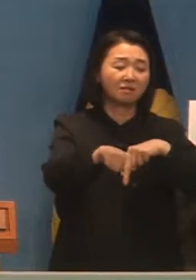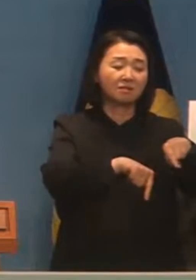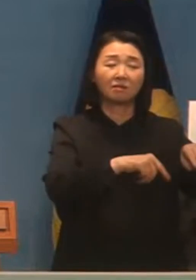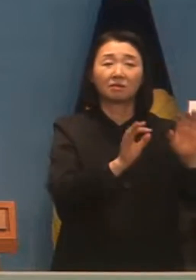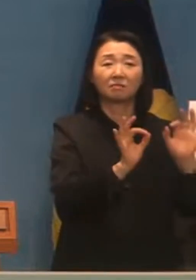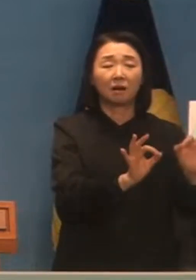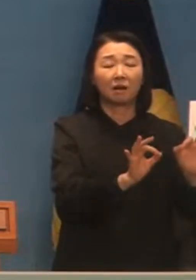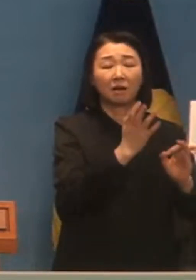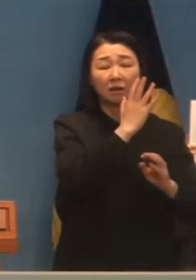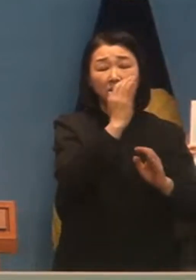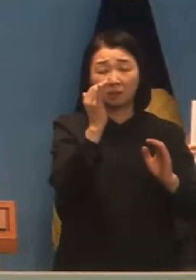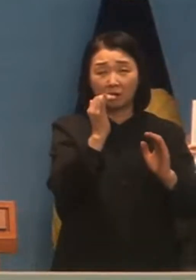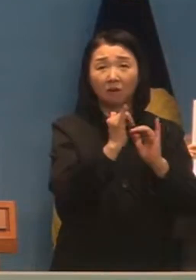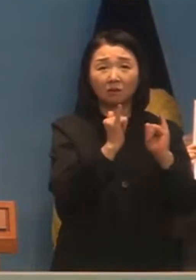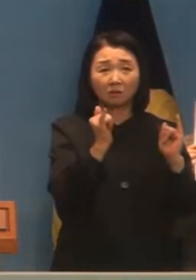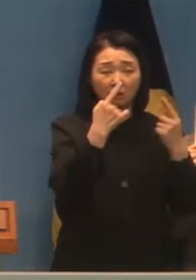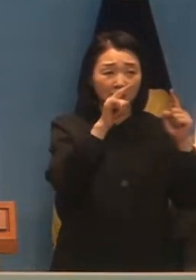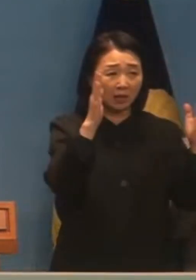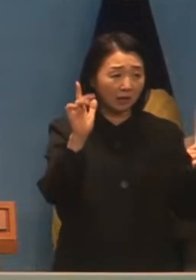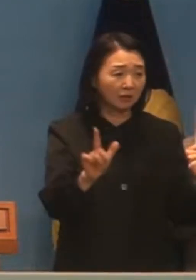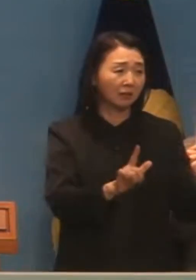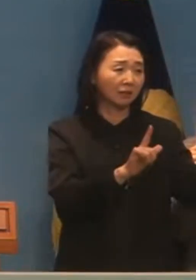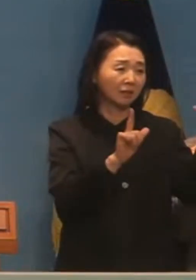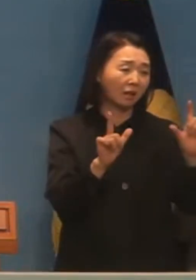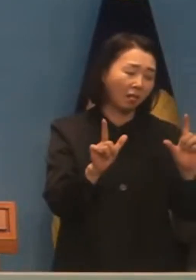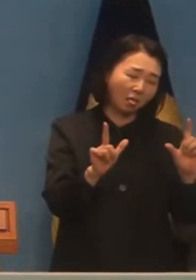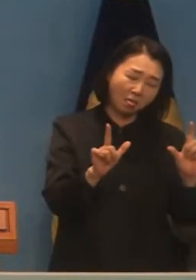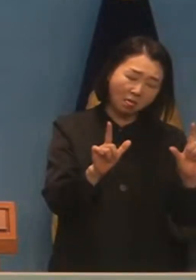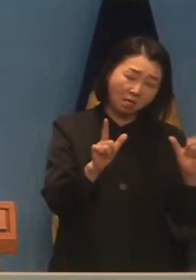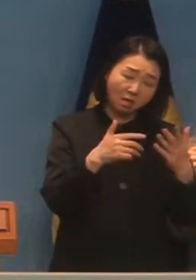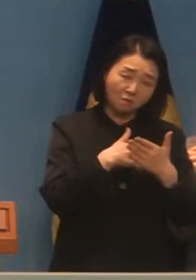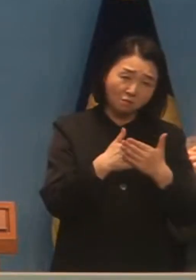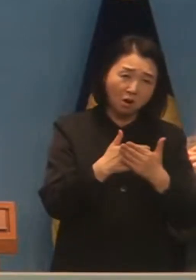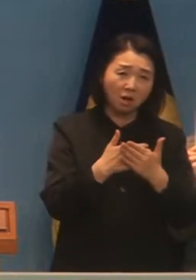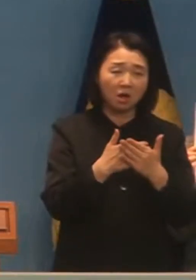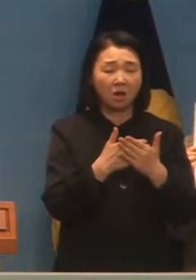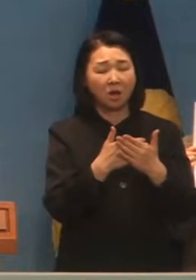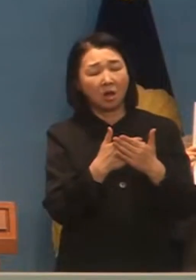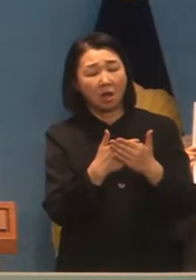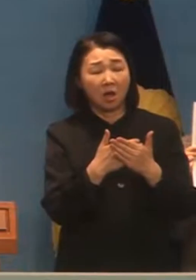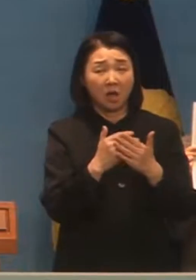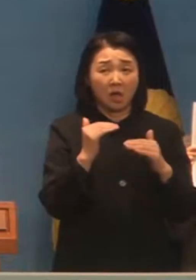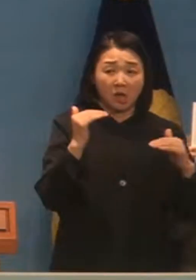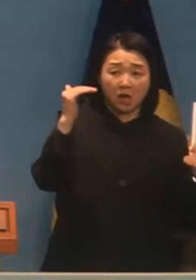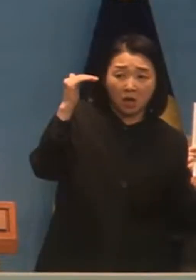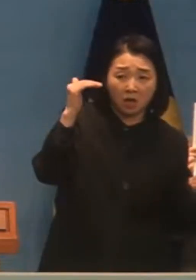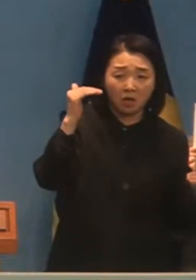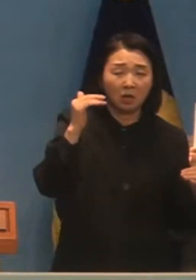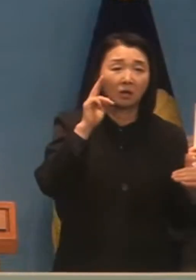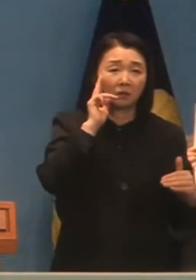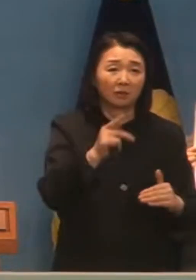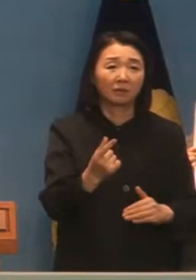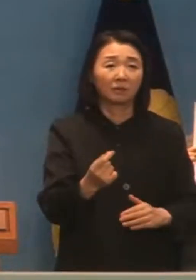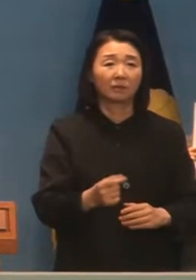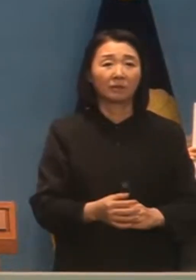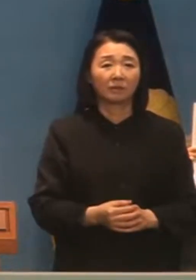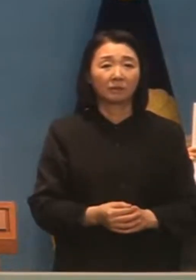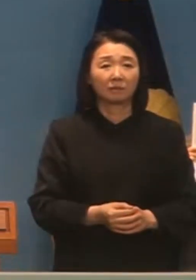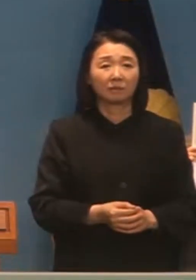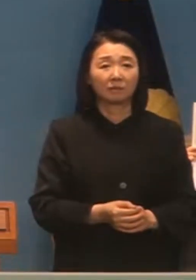동안 청년 대학생의 삶은 더 깊은 불안정과 양극화의 절벽 아래로 곤두박질 쳤습니다.